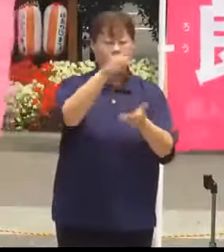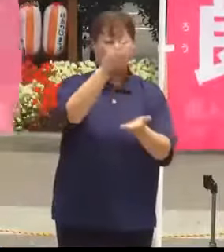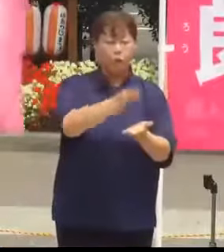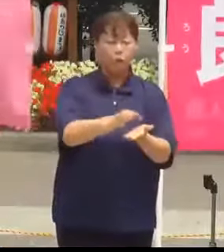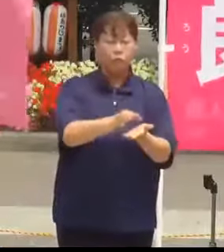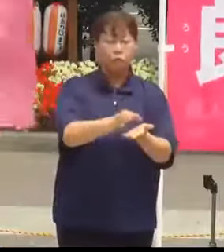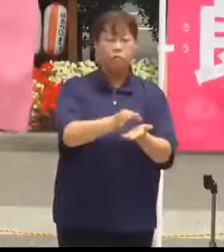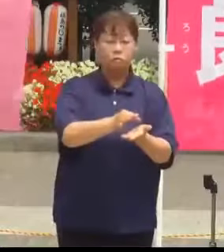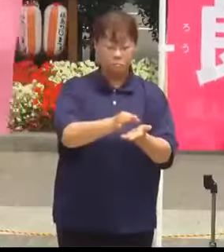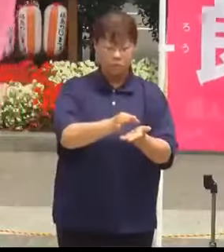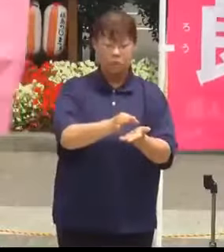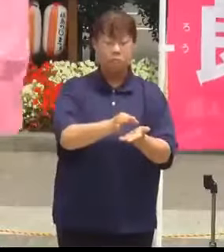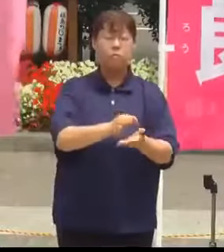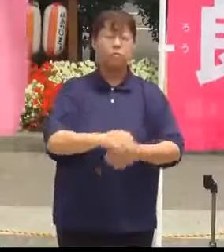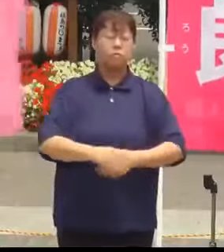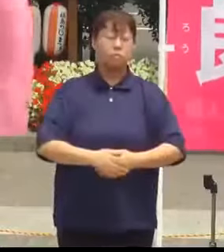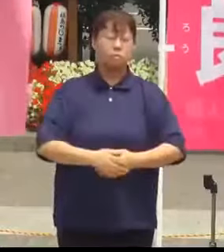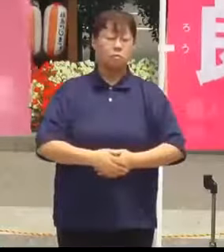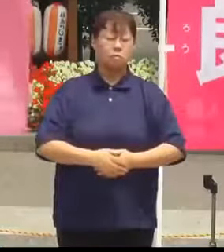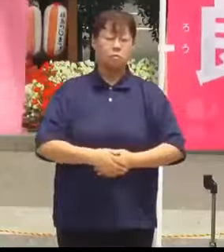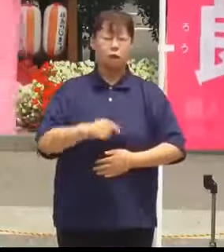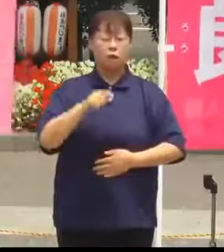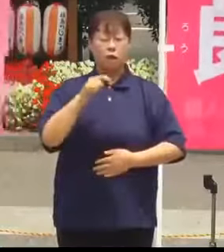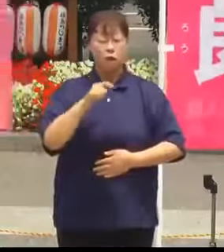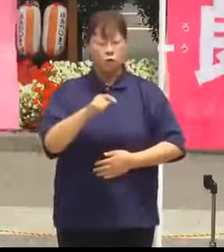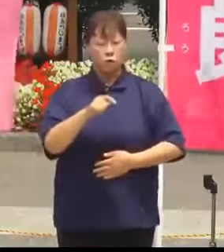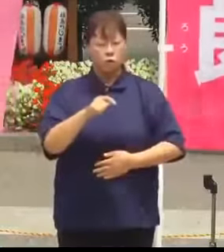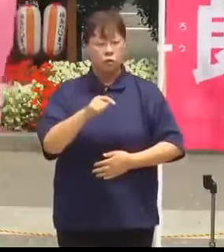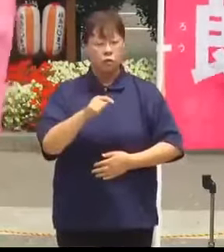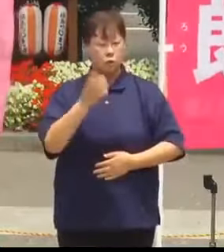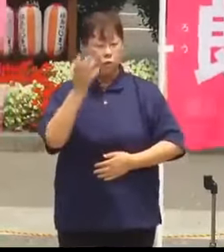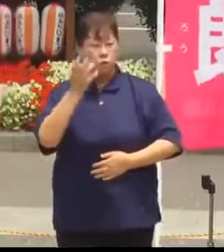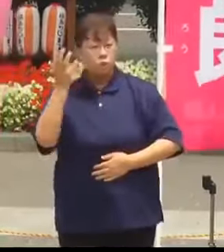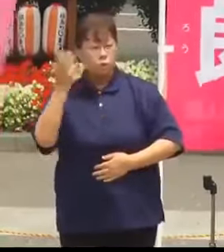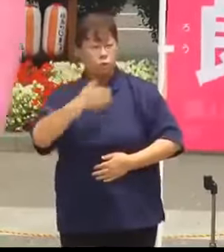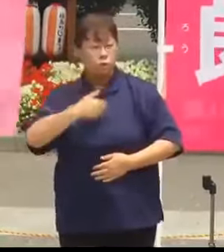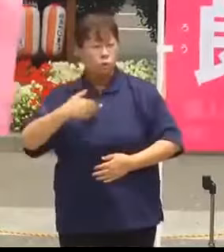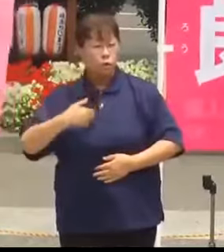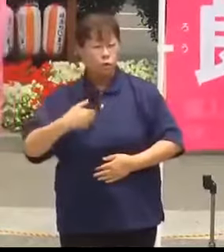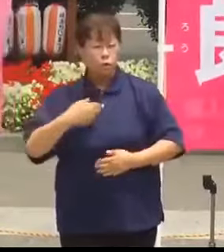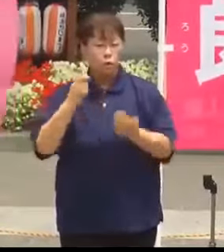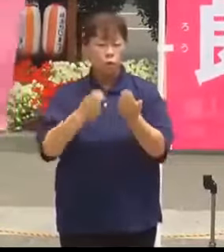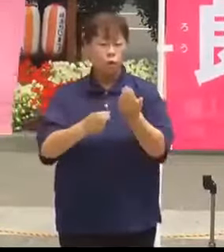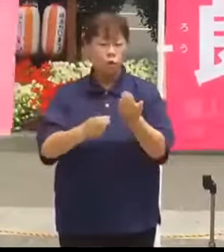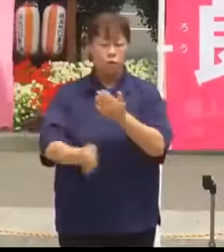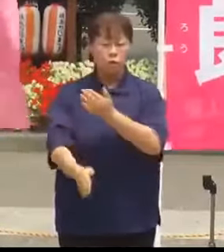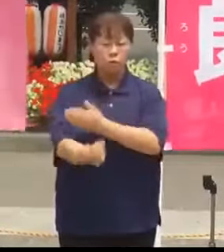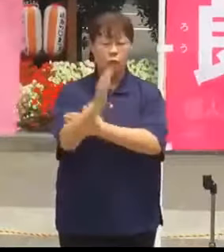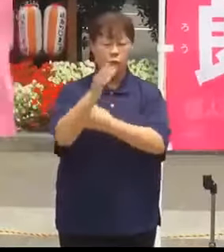いくそんな可能性が大きいものを通して倒すっ